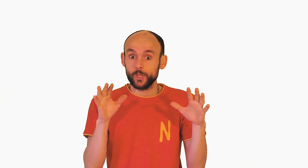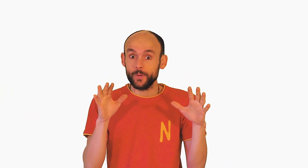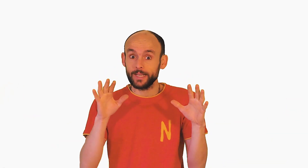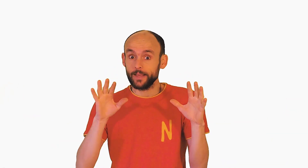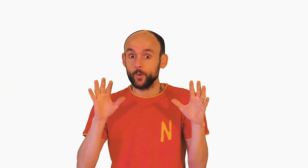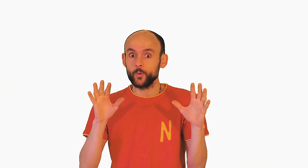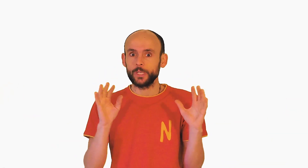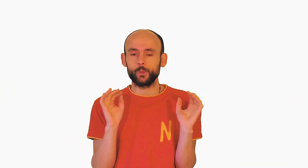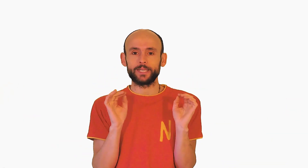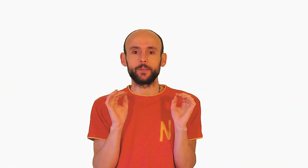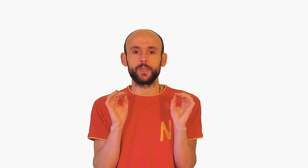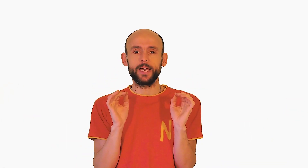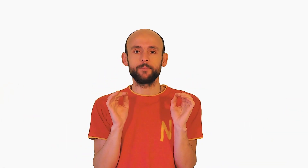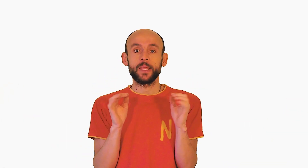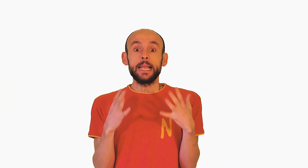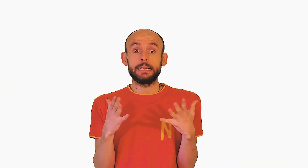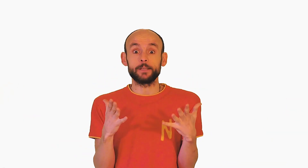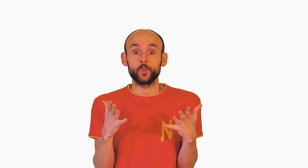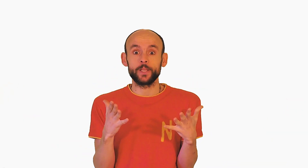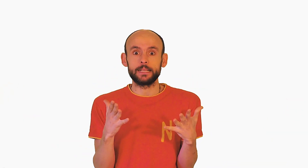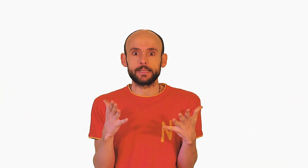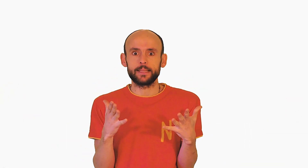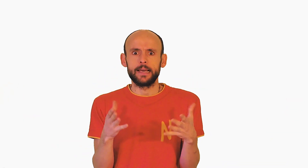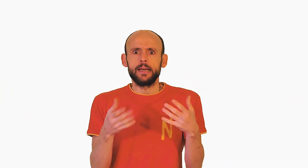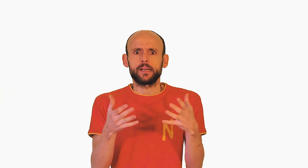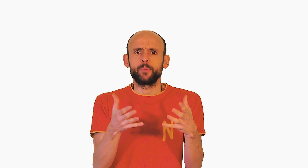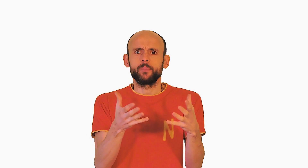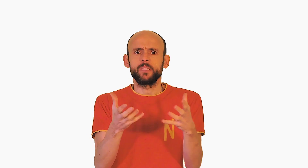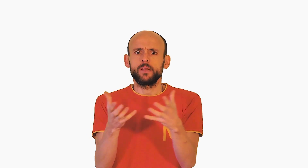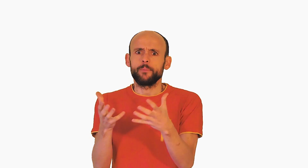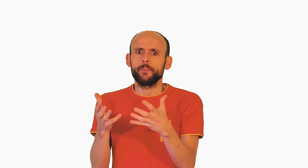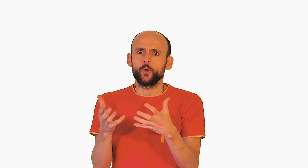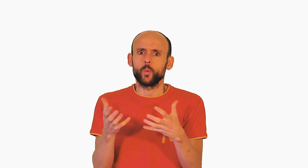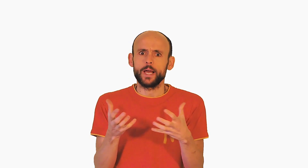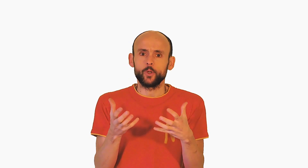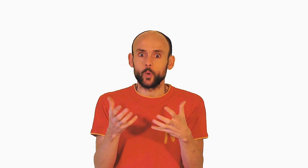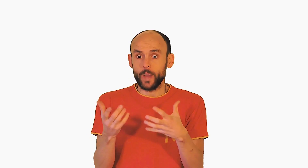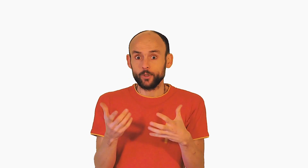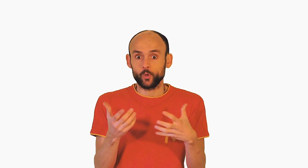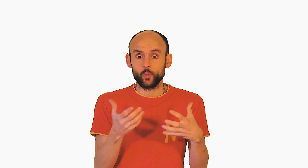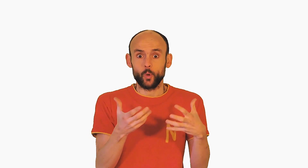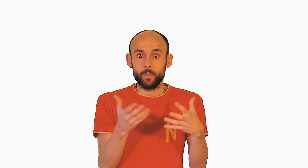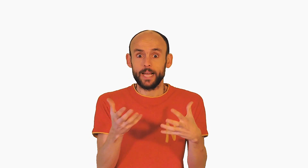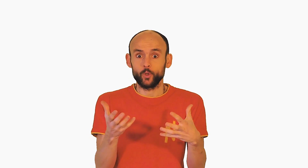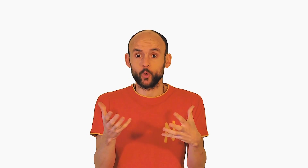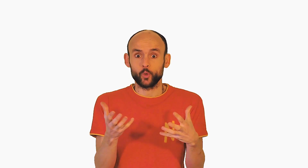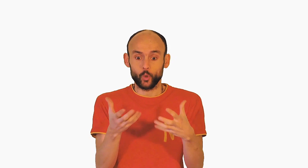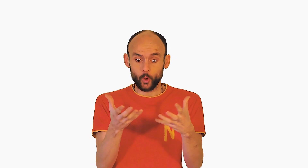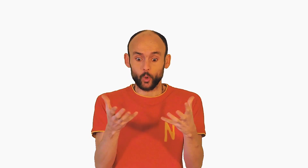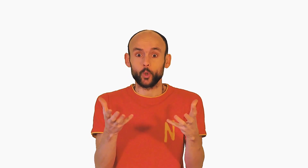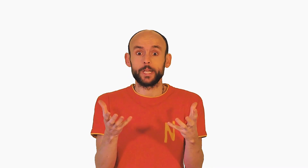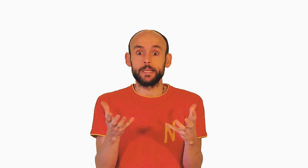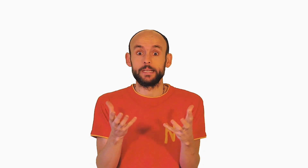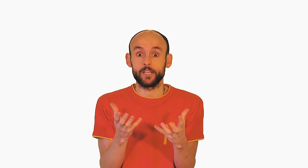iban cada uno a su actividad, la señora de la cerda rápidamente lavaba los vasos, los platos, todo lo del